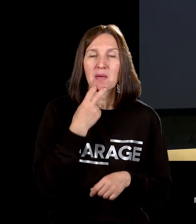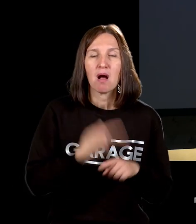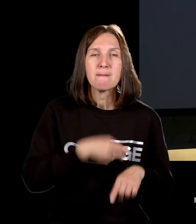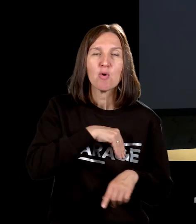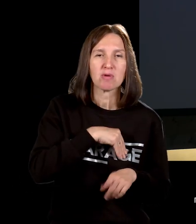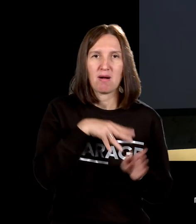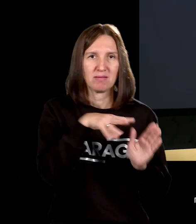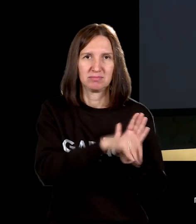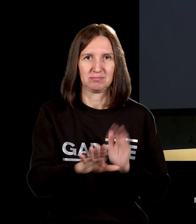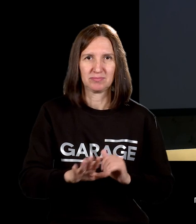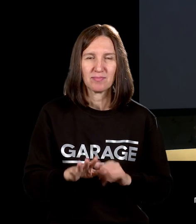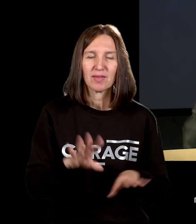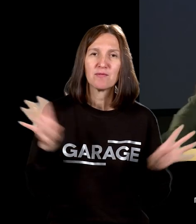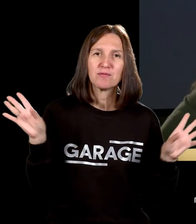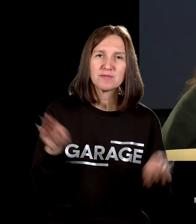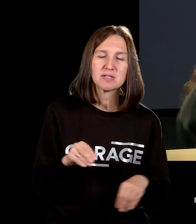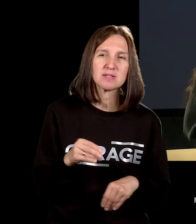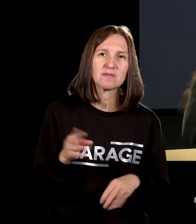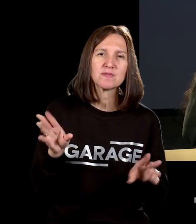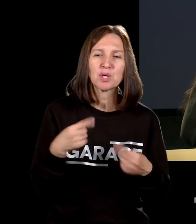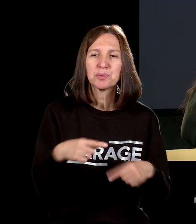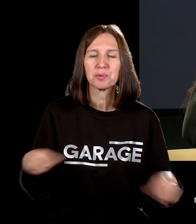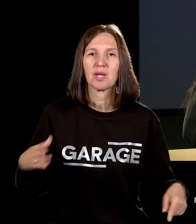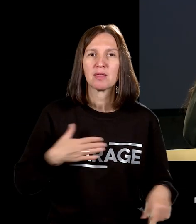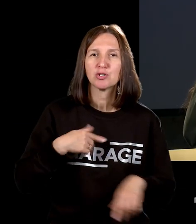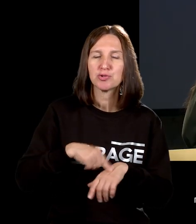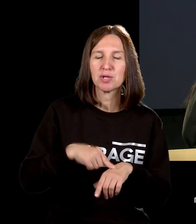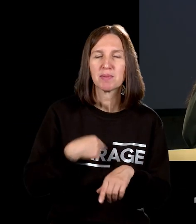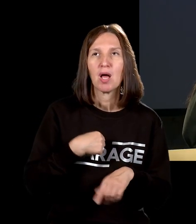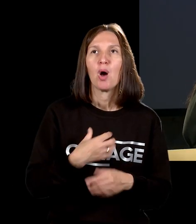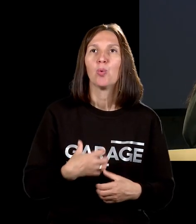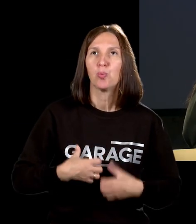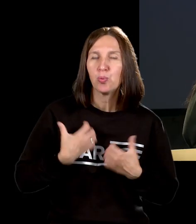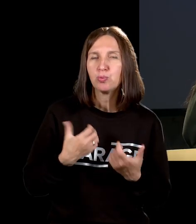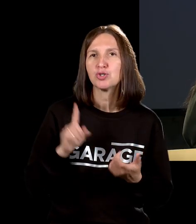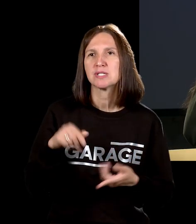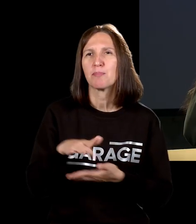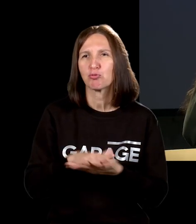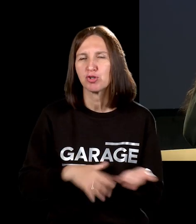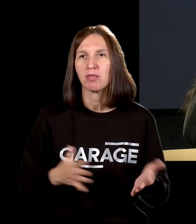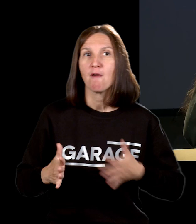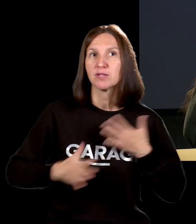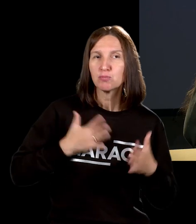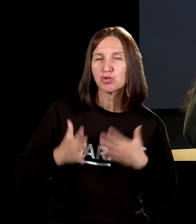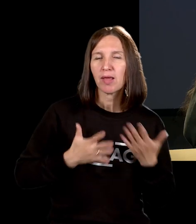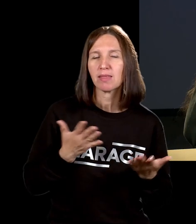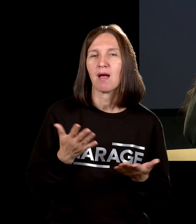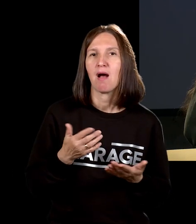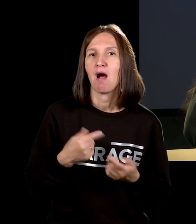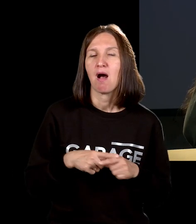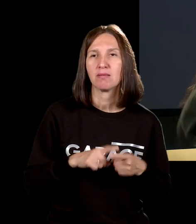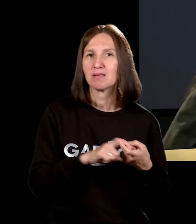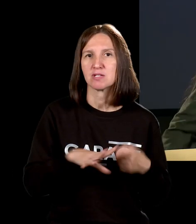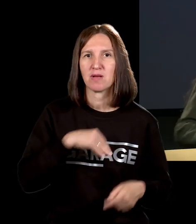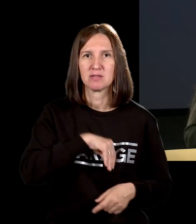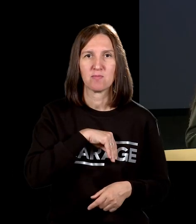морали. Потому что все другие наши ощущения, ужас, отвращение, даже возбуждение, они связаны с какими-то морализаторскими